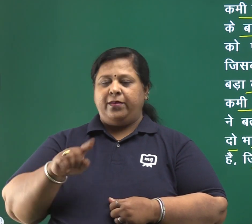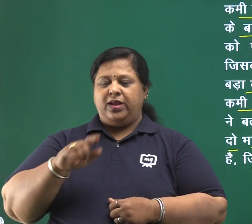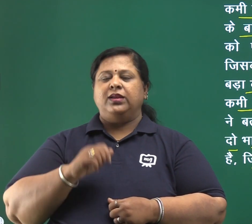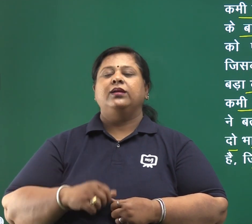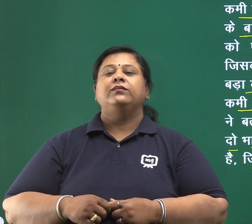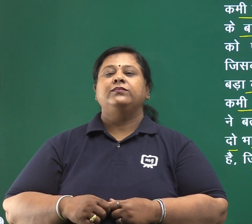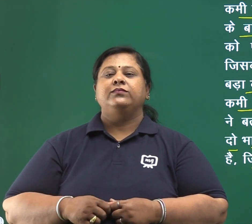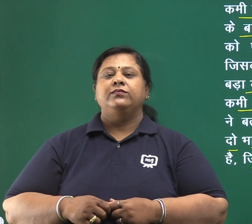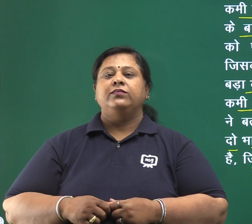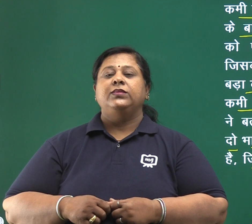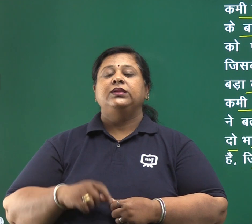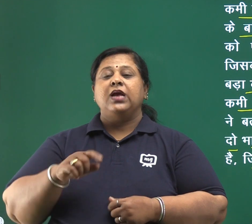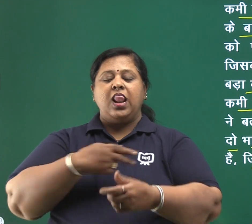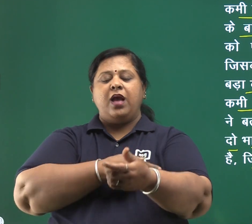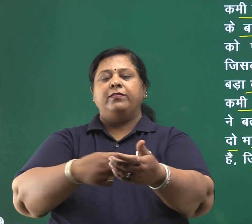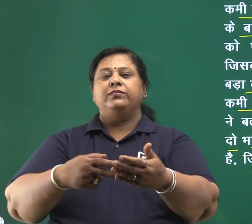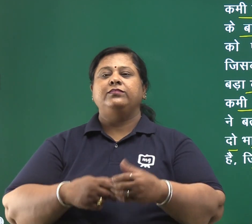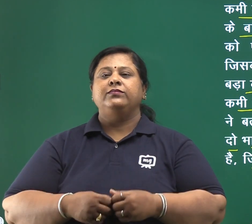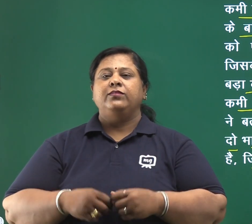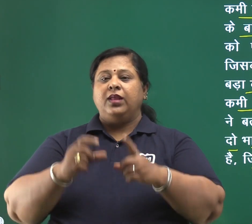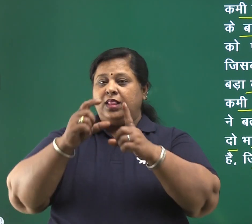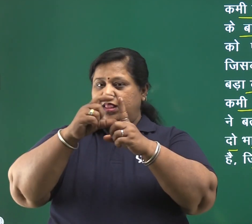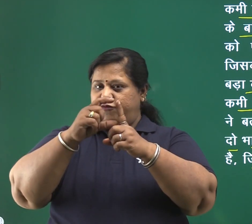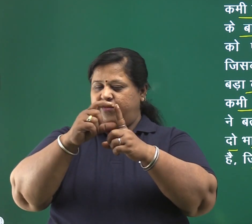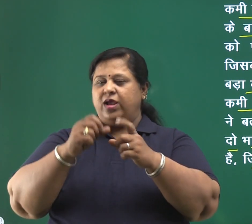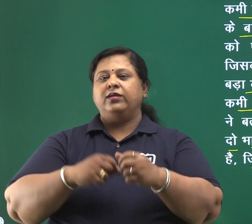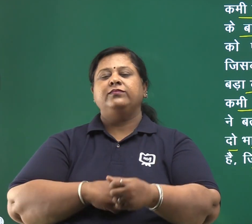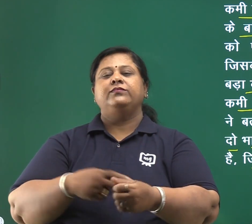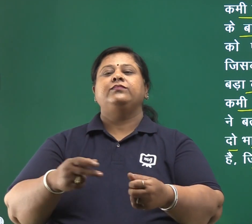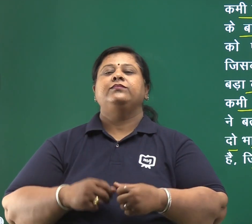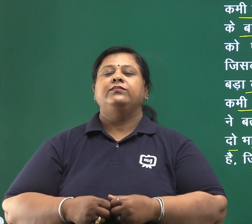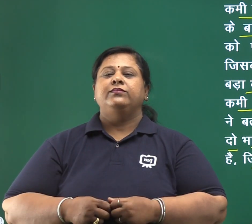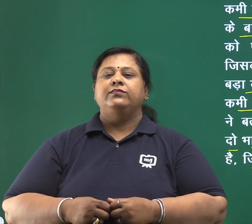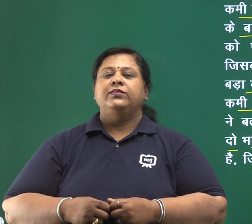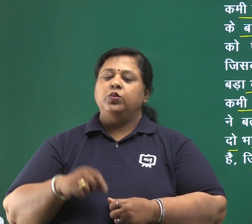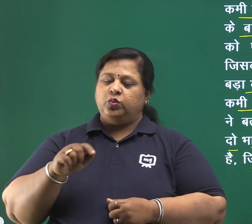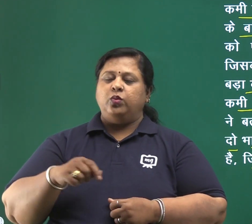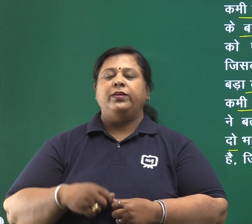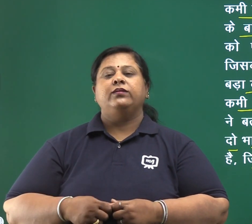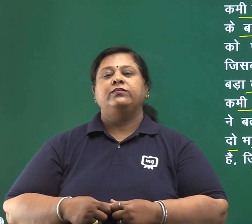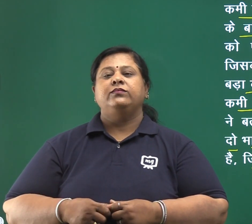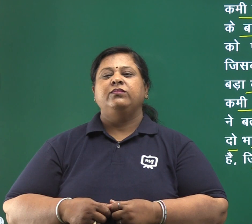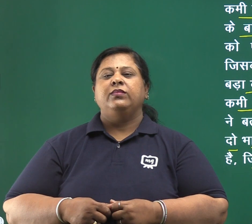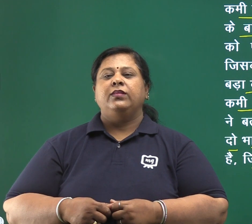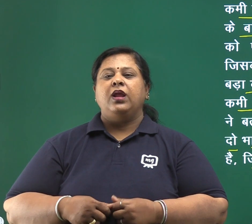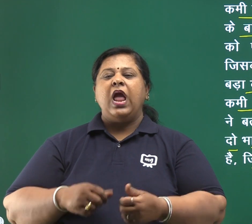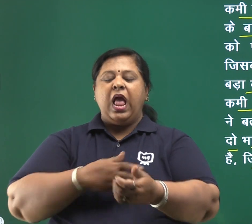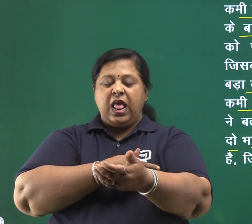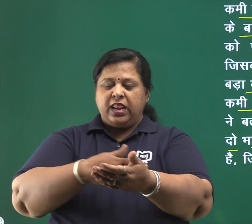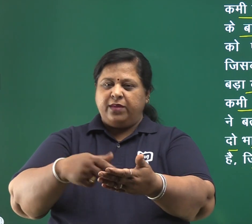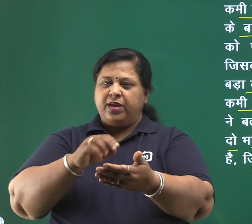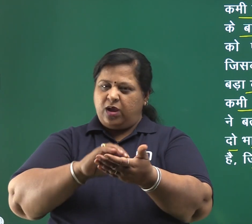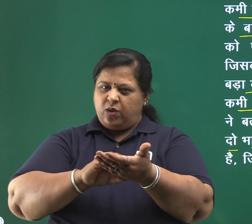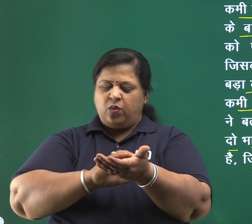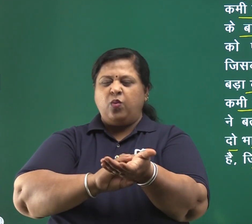है जिसका नाम दिव्या है, उसको भी एनीमिया रोग